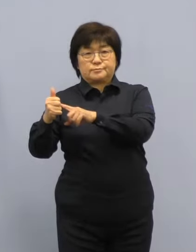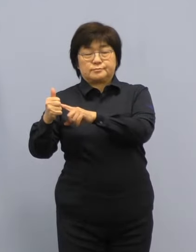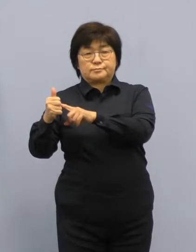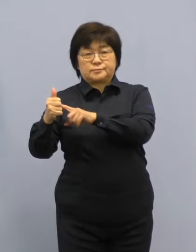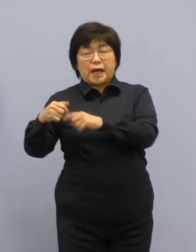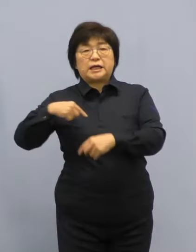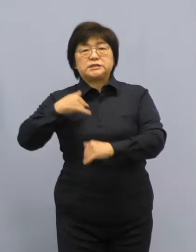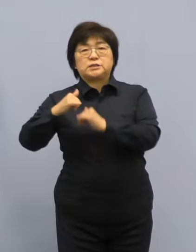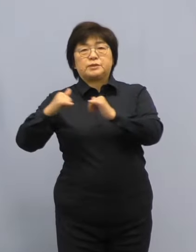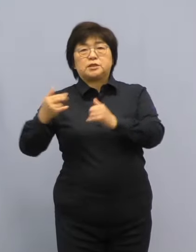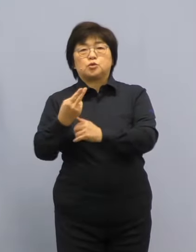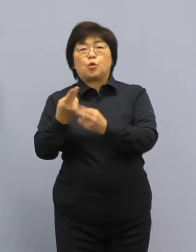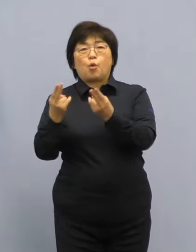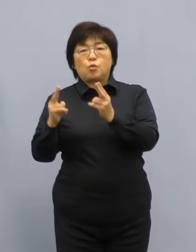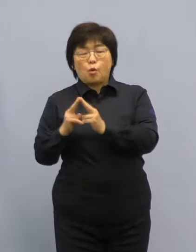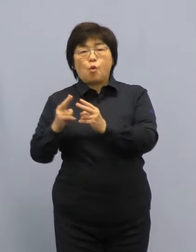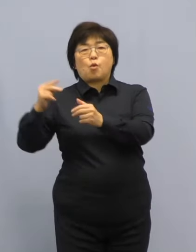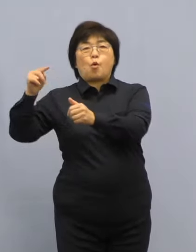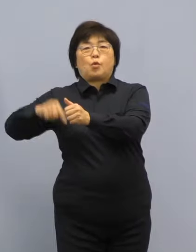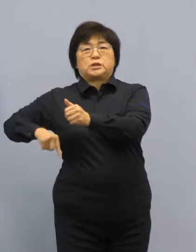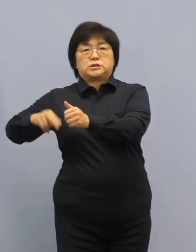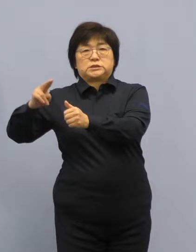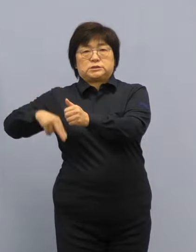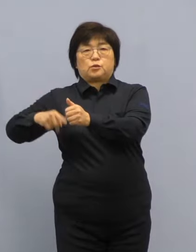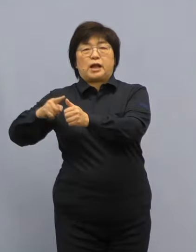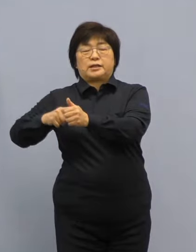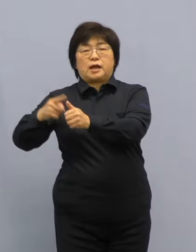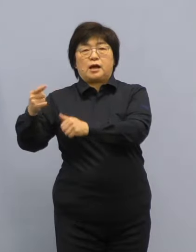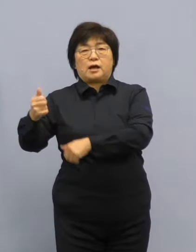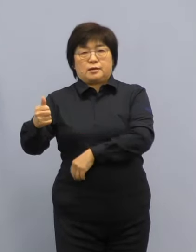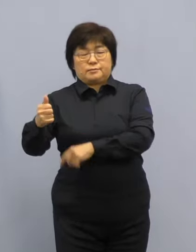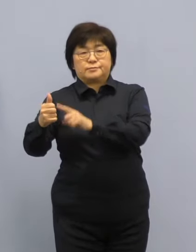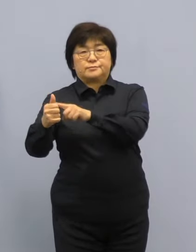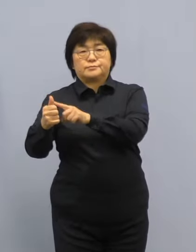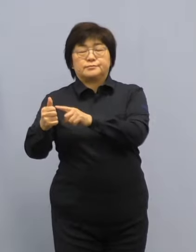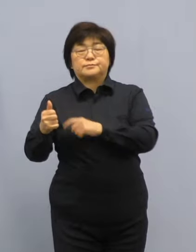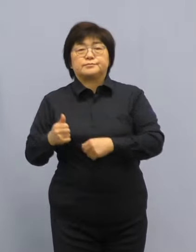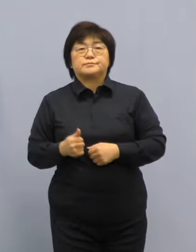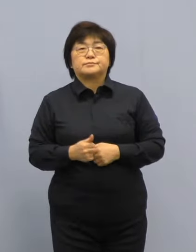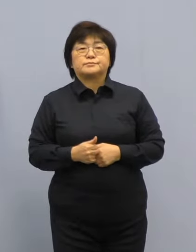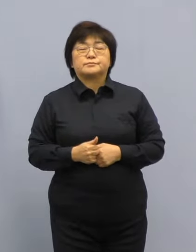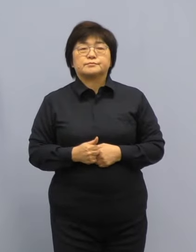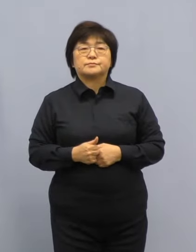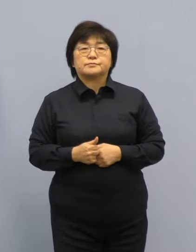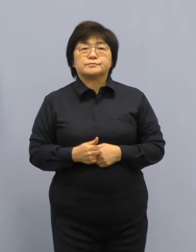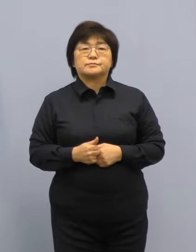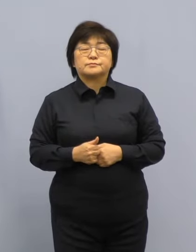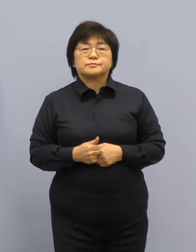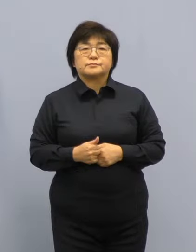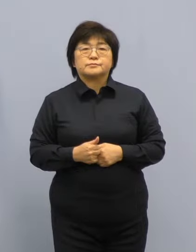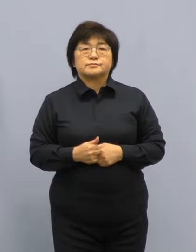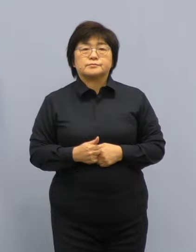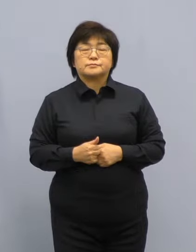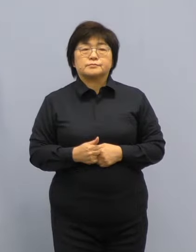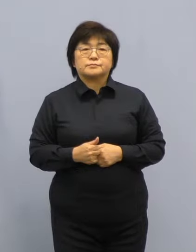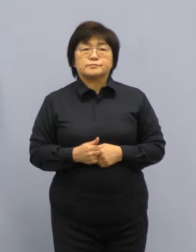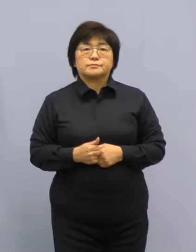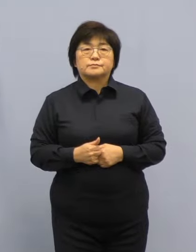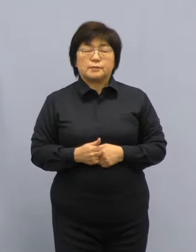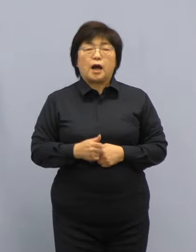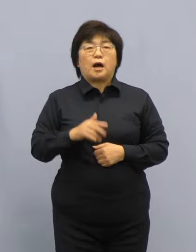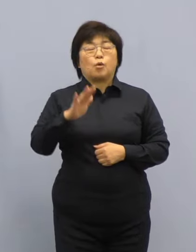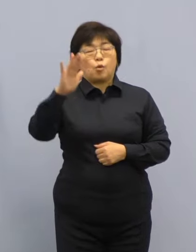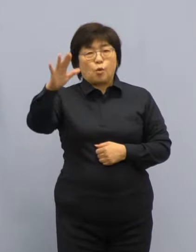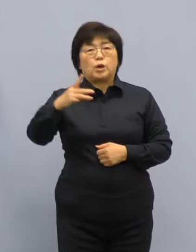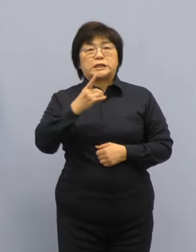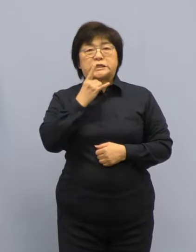党である自民党の公認でございました。これらの点がですね、非常に総合的に考えて期待できる点